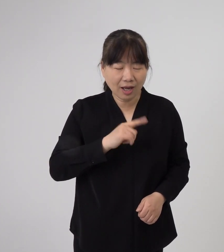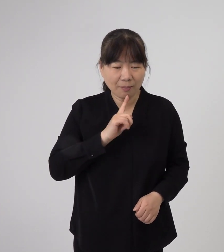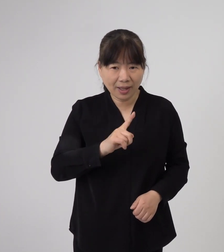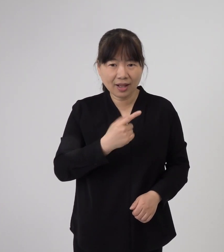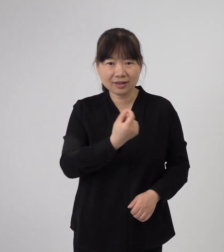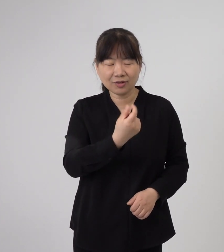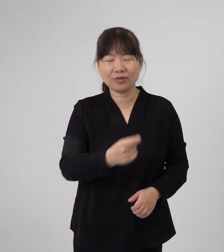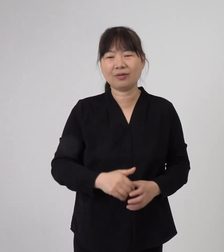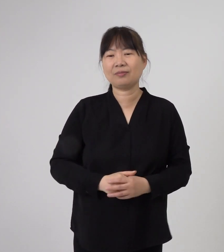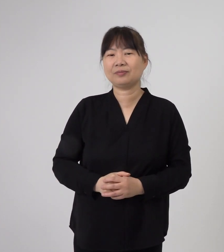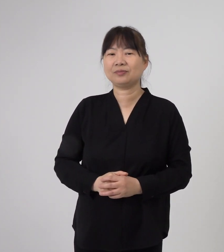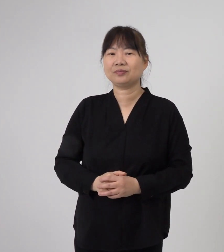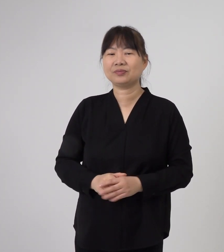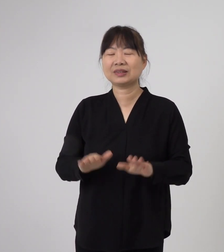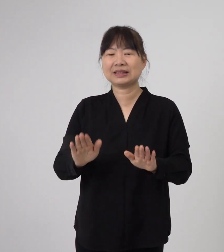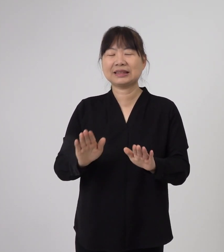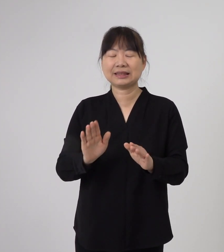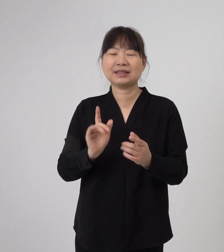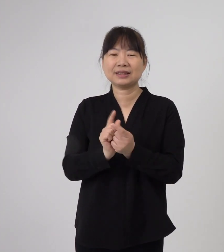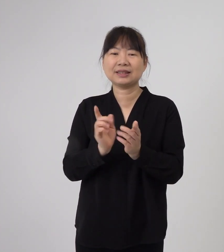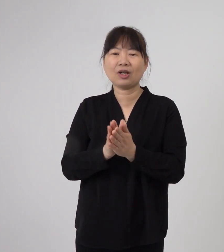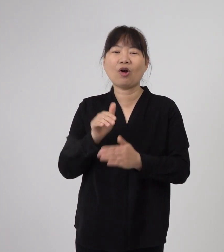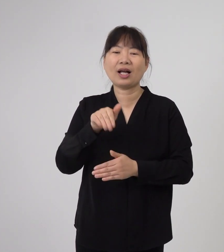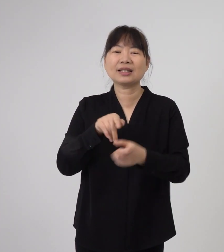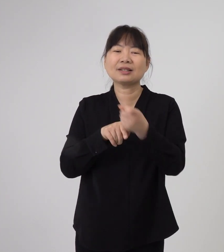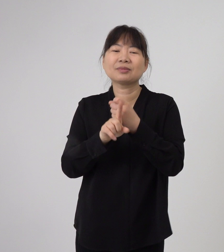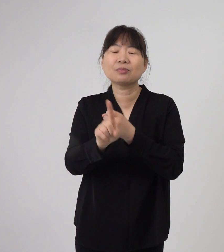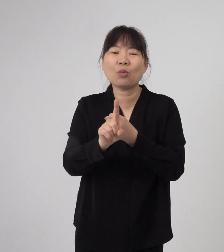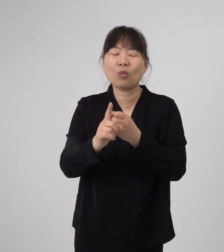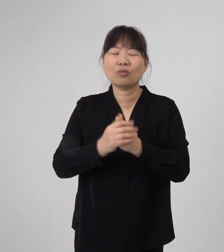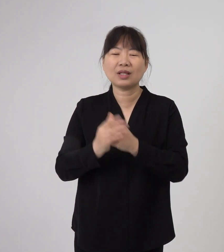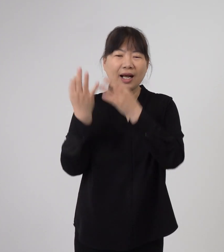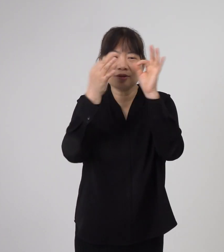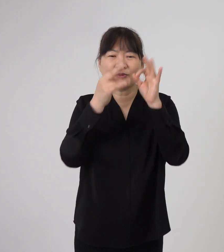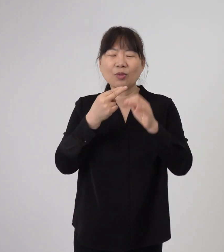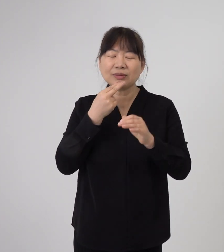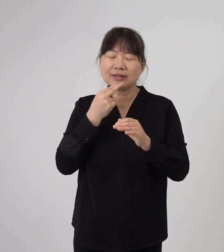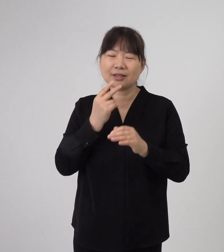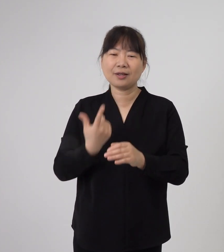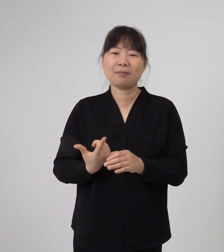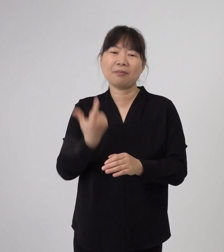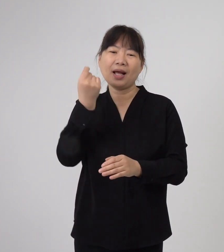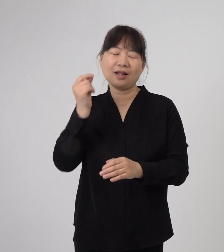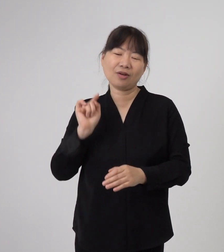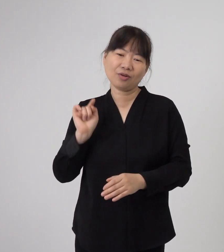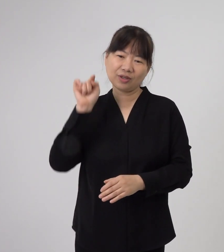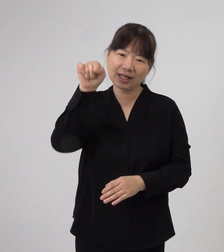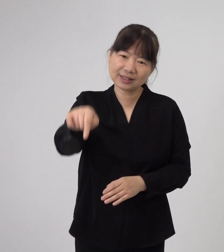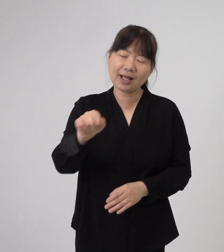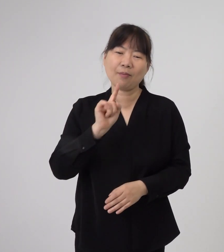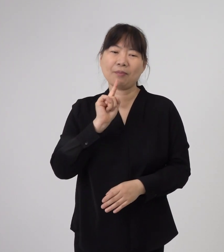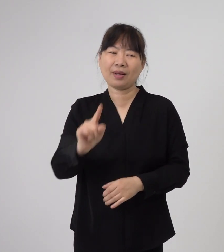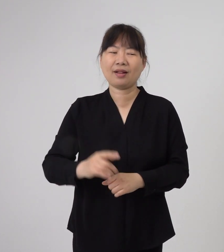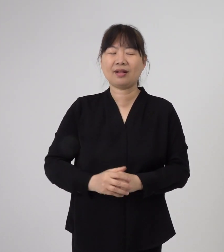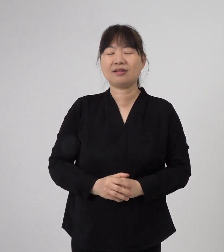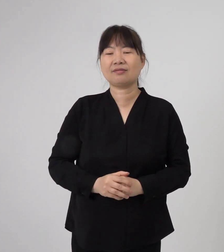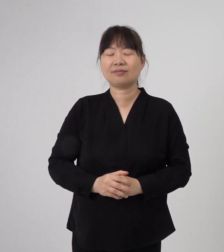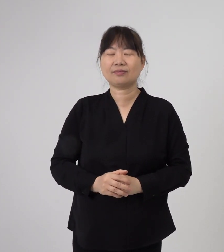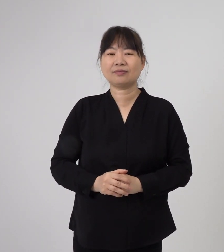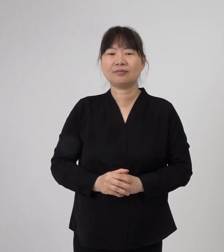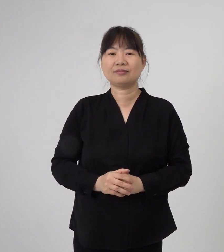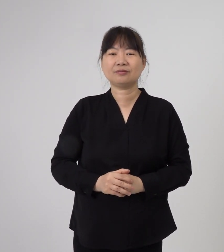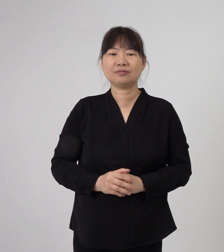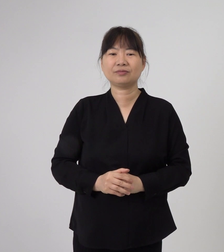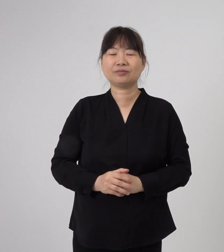아니에요. 그죠? 여기 직행이라는 말은 그런 의미예요. 그런데 이 말이 더욱 생생히 설명될 수밖에 없는 것은 뭐냐